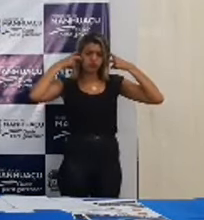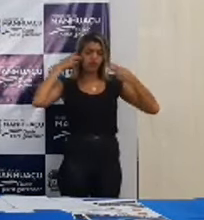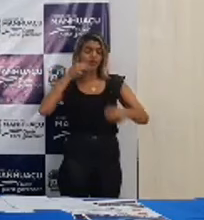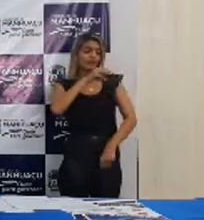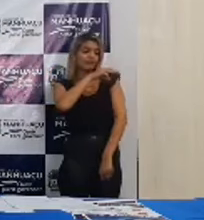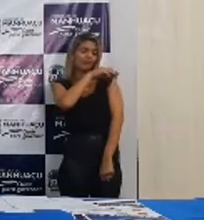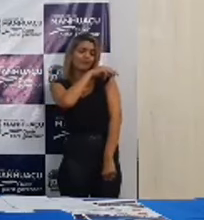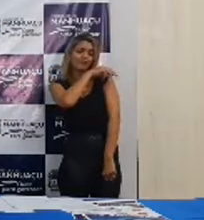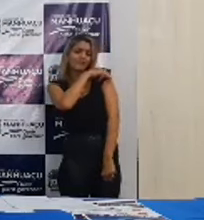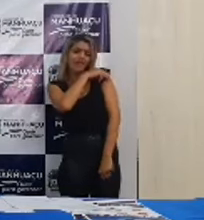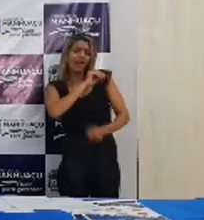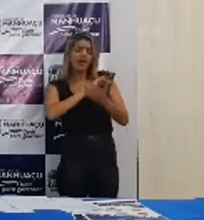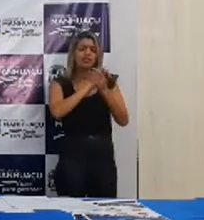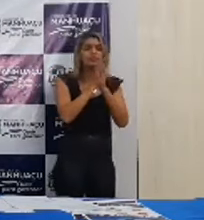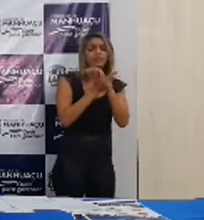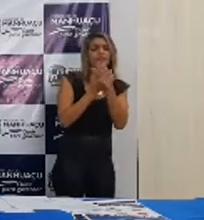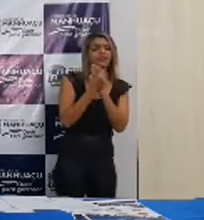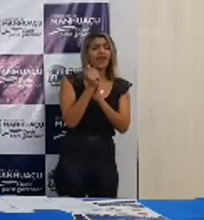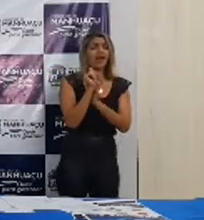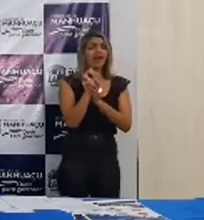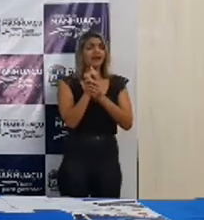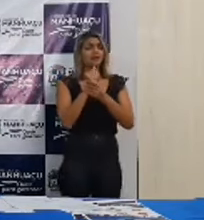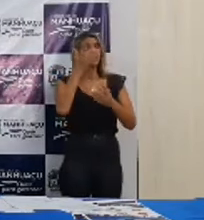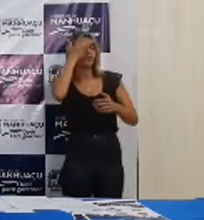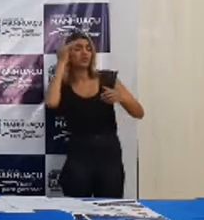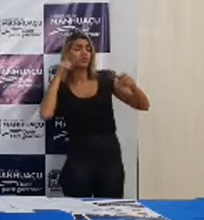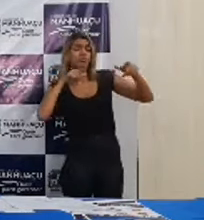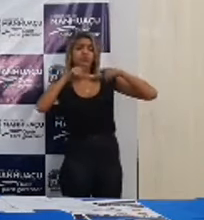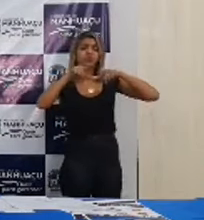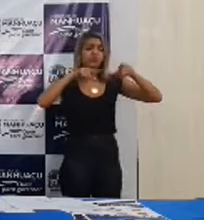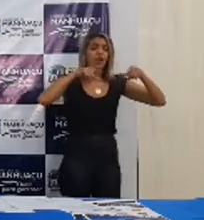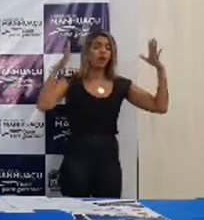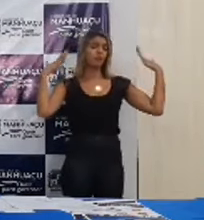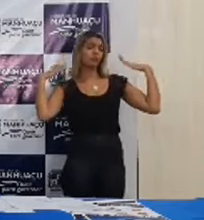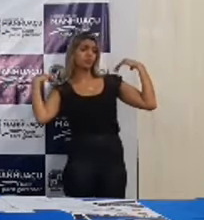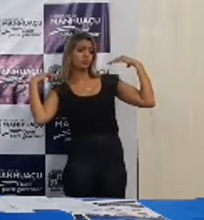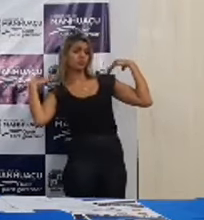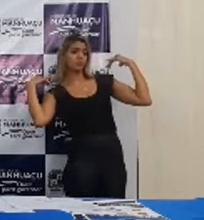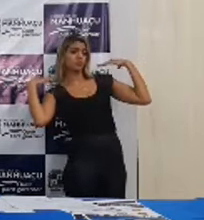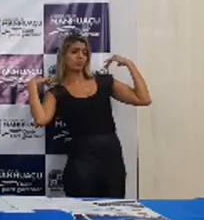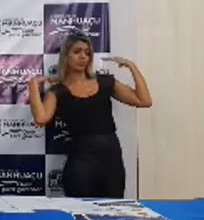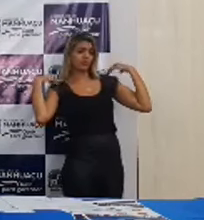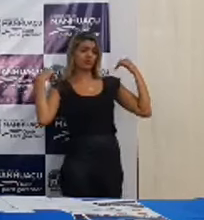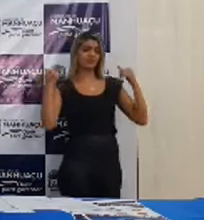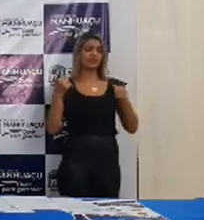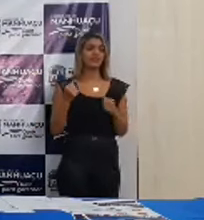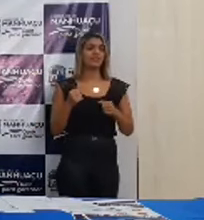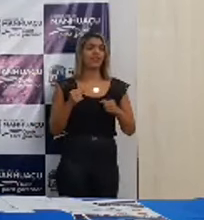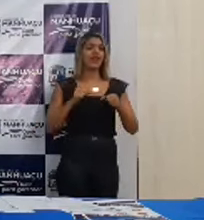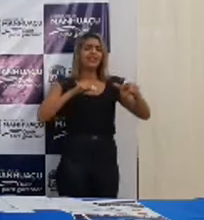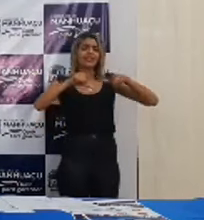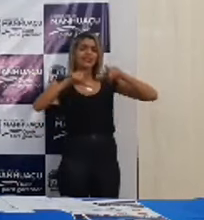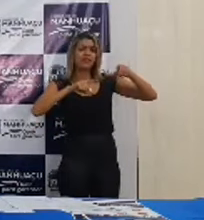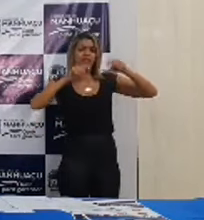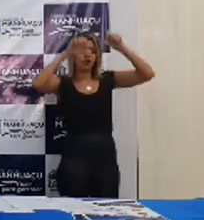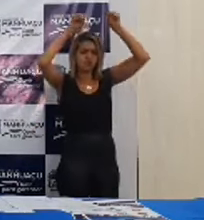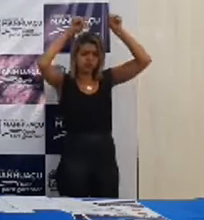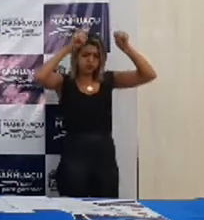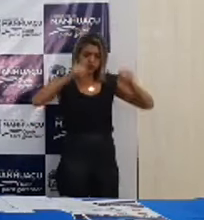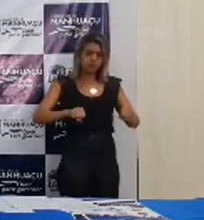todos abertos. As pessoas estão frequentando a rua, os comércios estão trabalhando interno. A demanda que tem, eu tenho